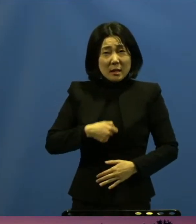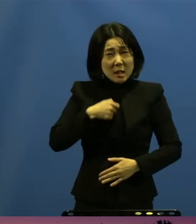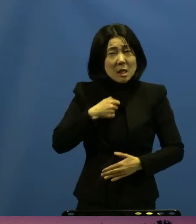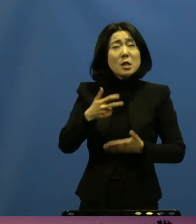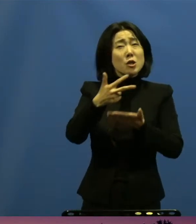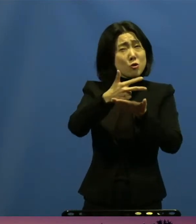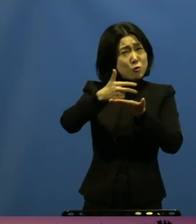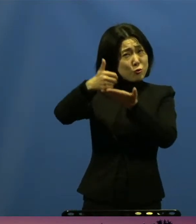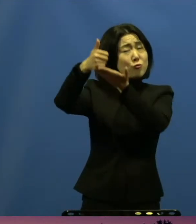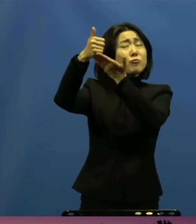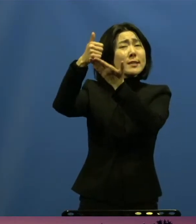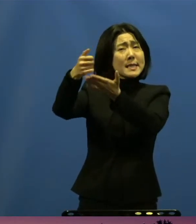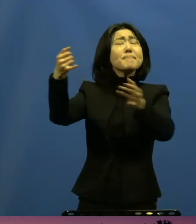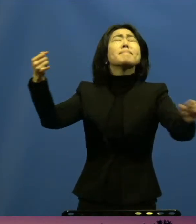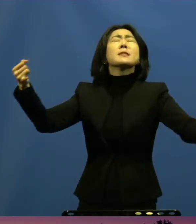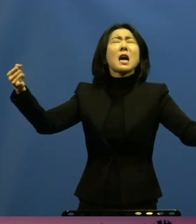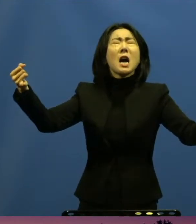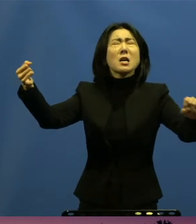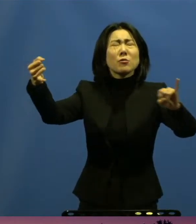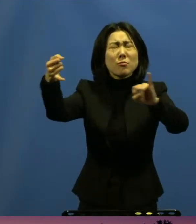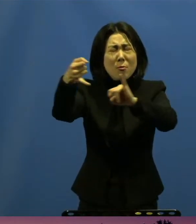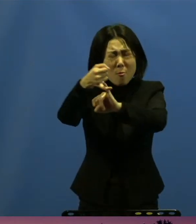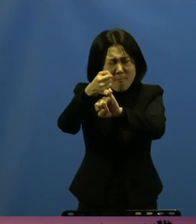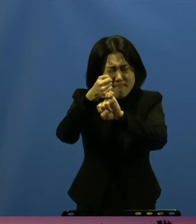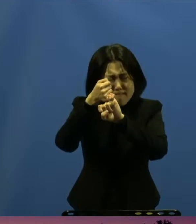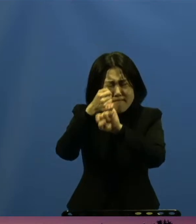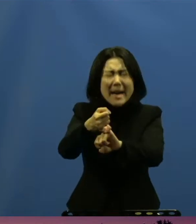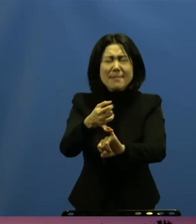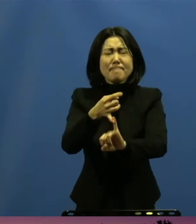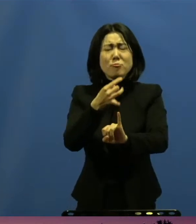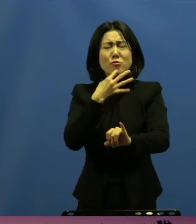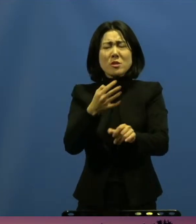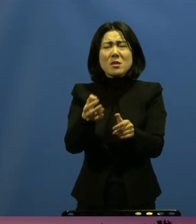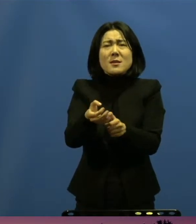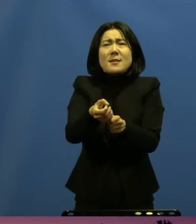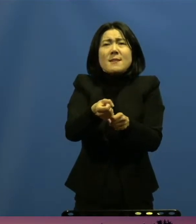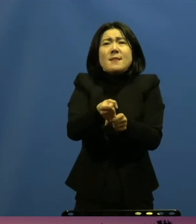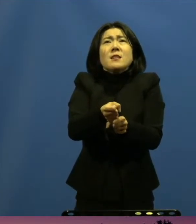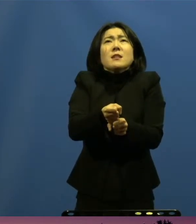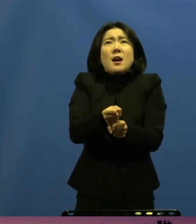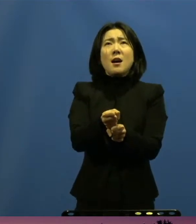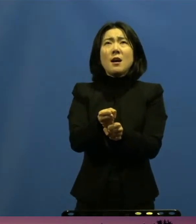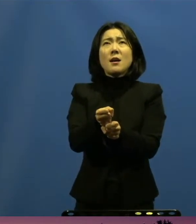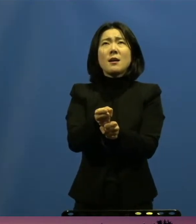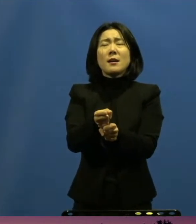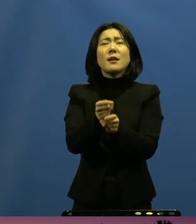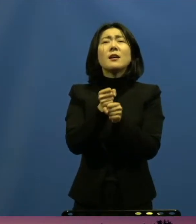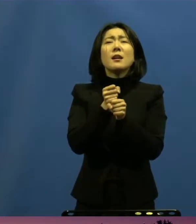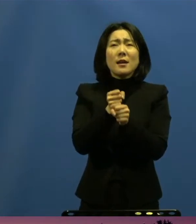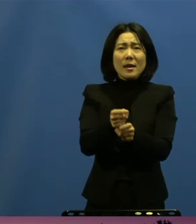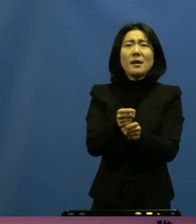신실하신 주님 약속만 붙들리라.